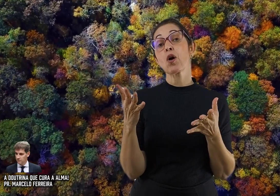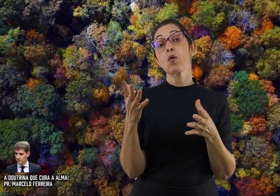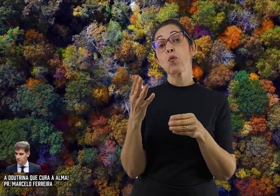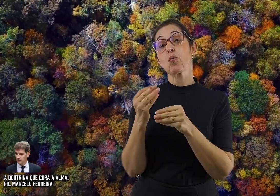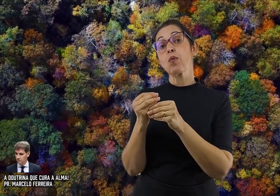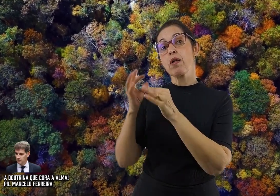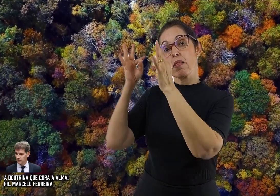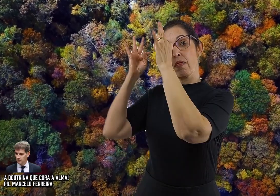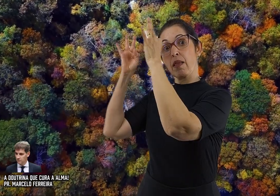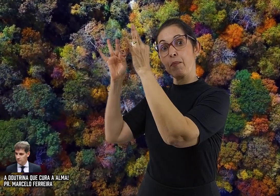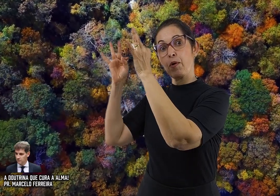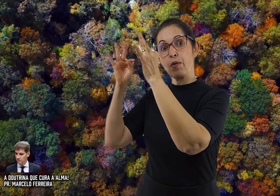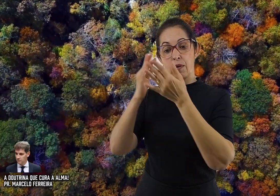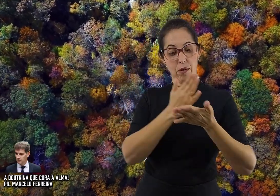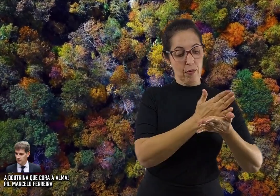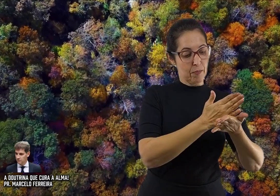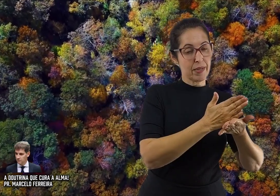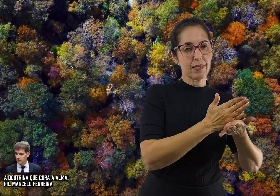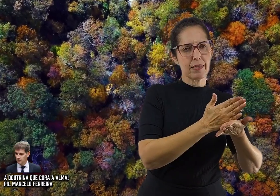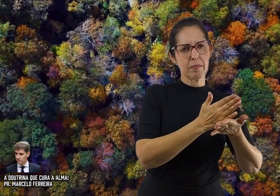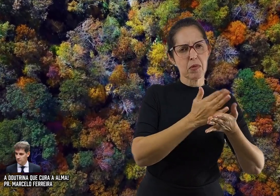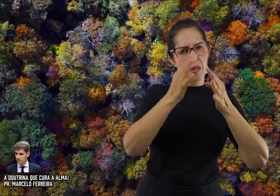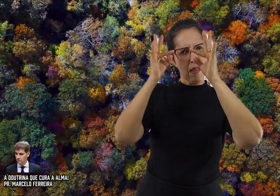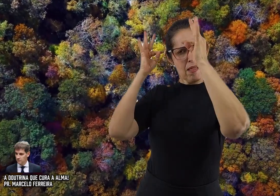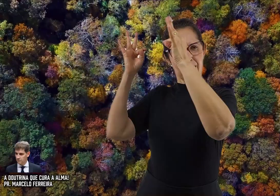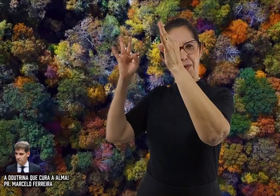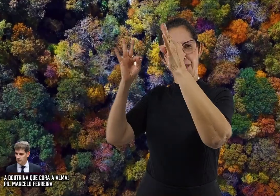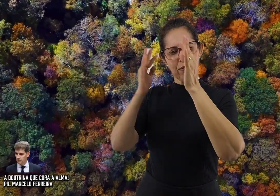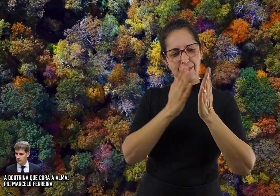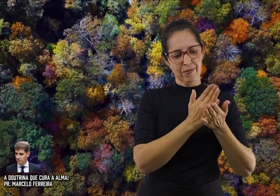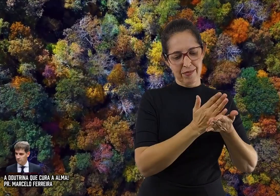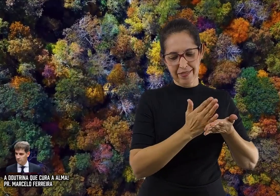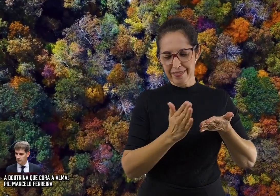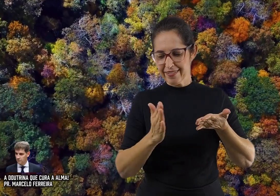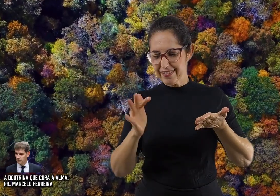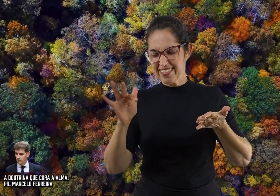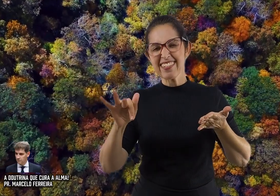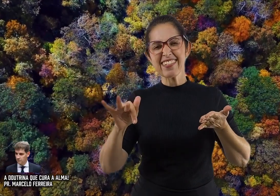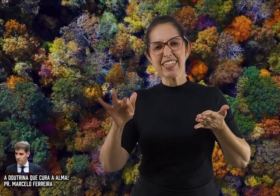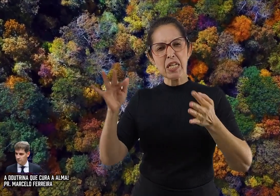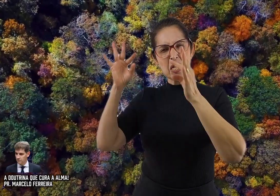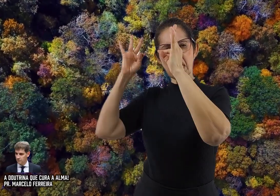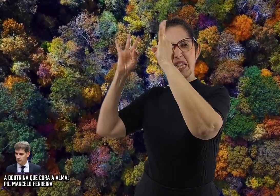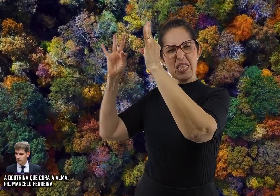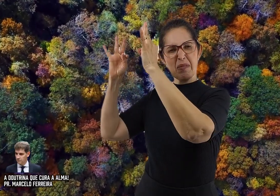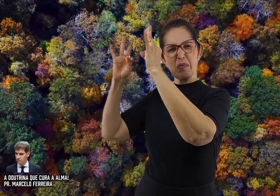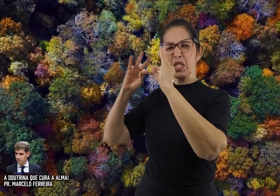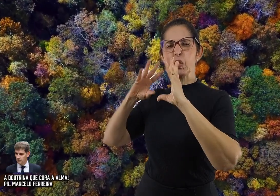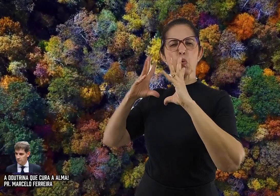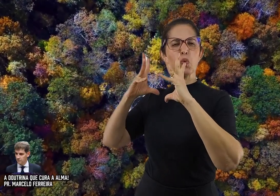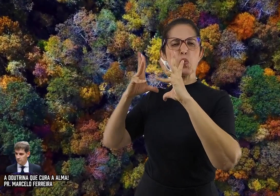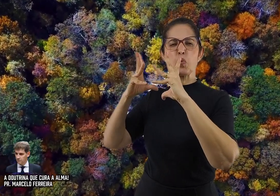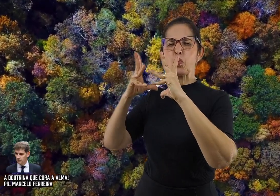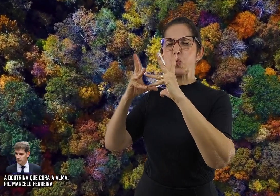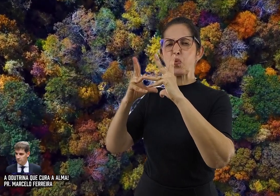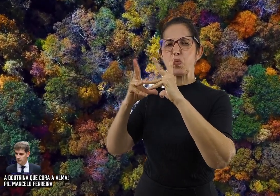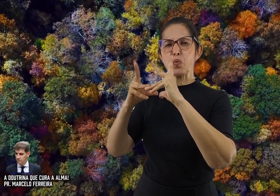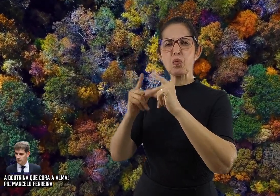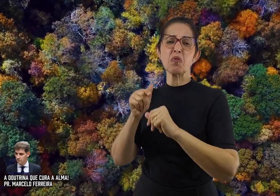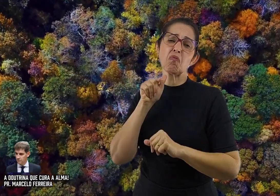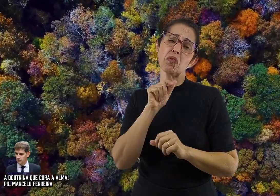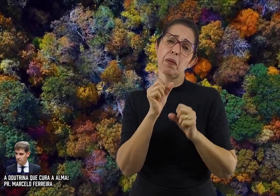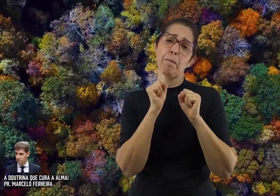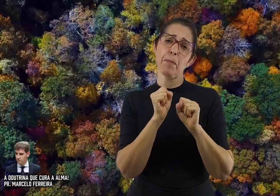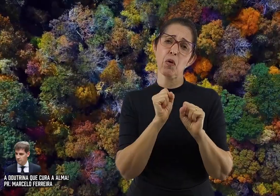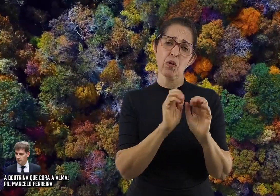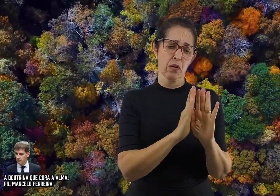o princípio? Temor. E o fim? Temor. Temor é tudo. Você pode saber